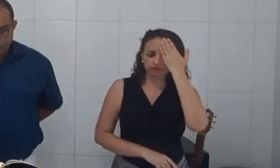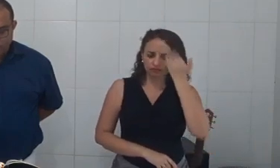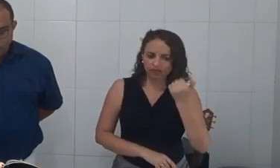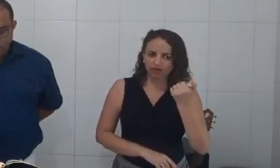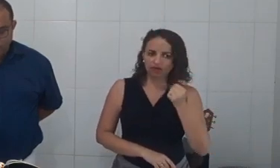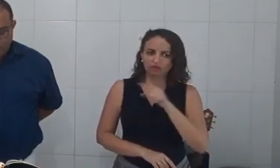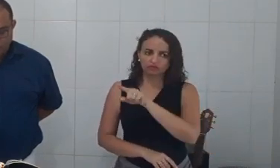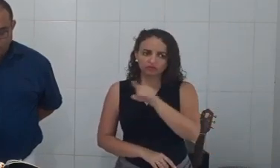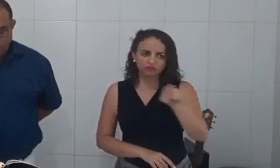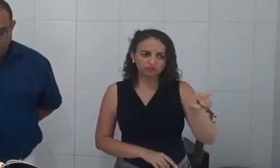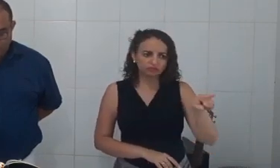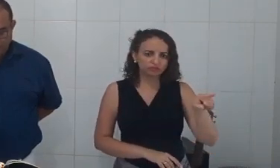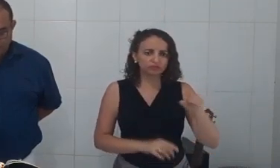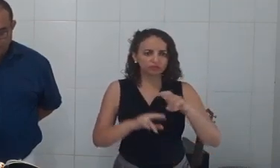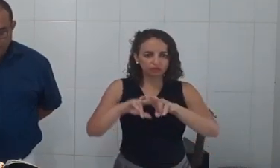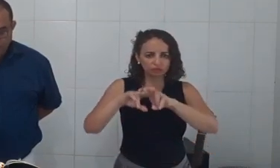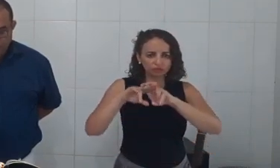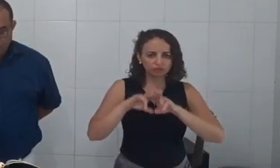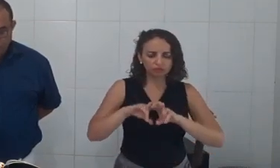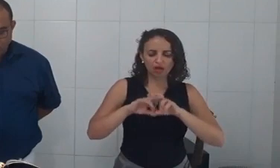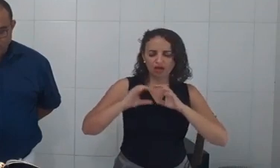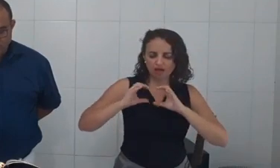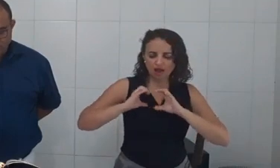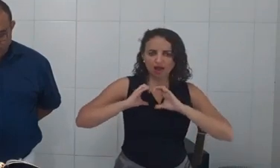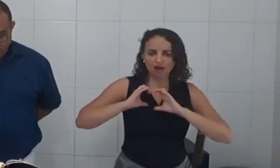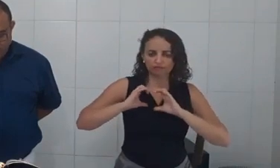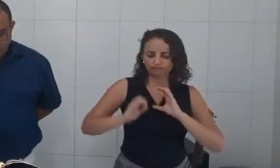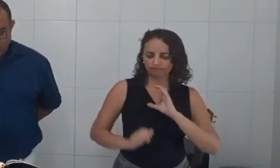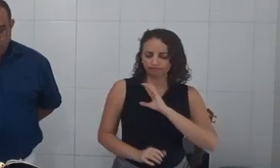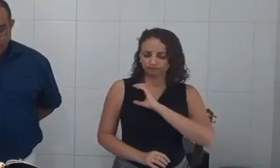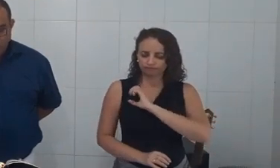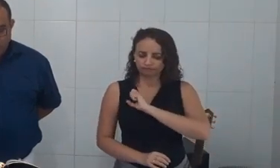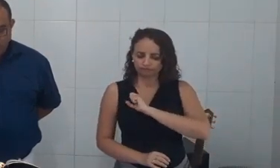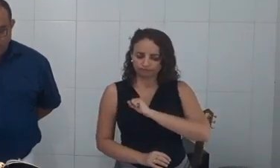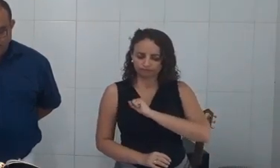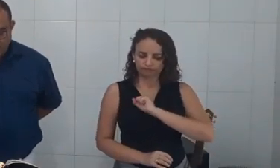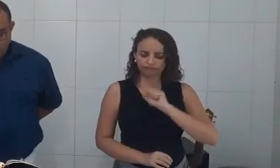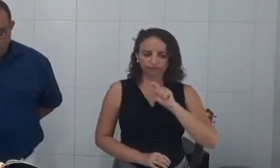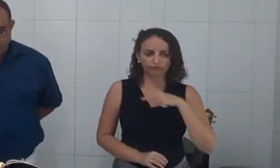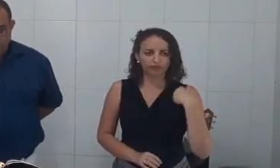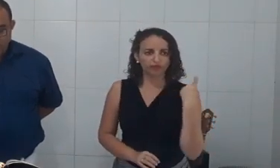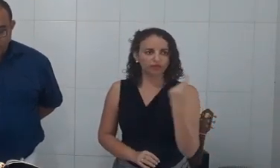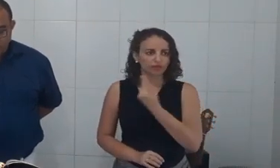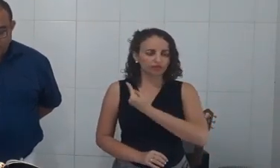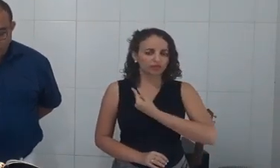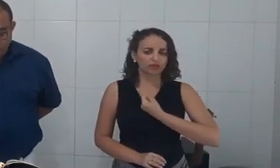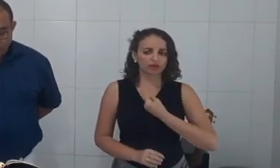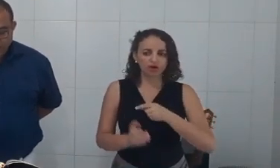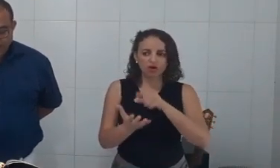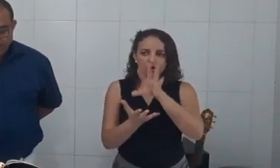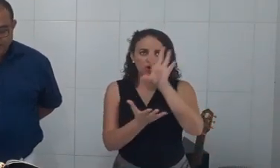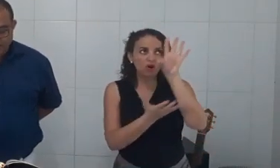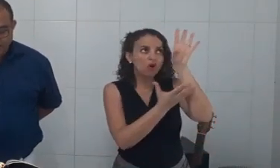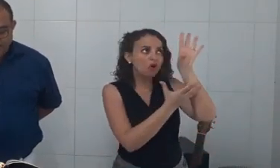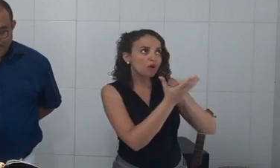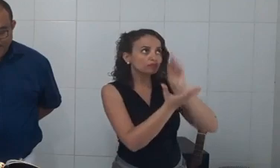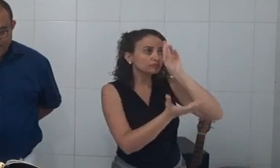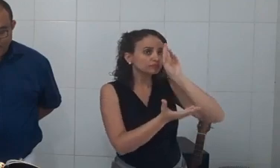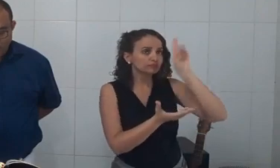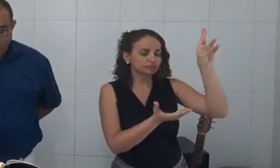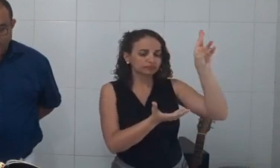vós por amor de vós. E vós fostes desfeitos, nossos imitadores, e do Senhor, recebendo